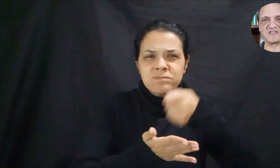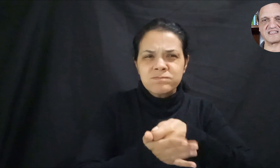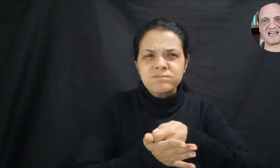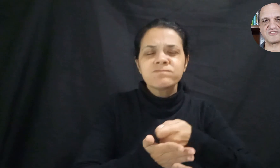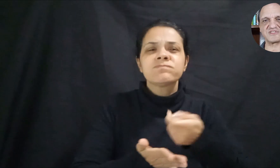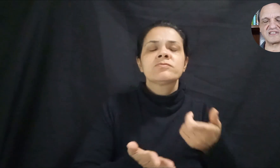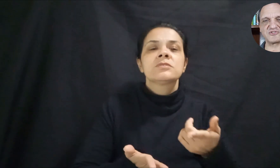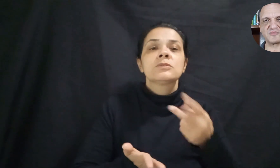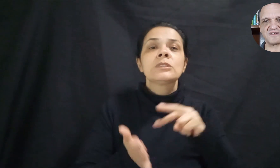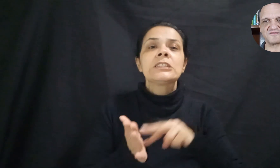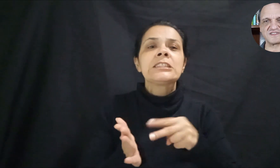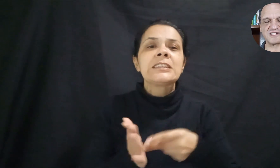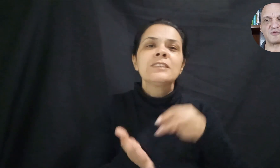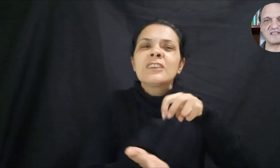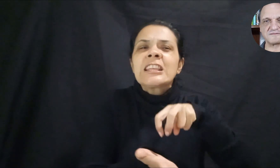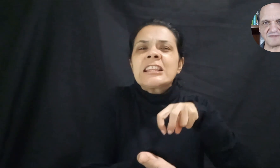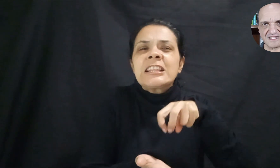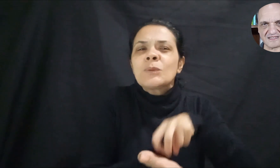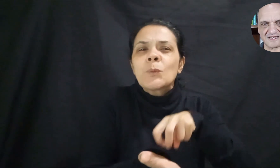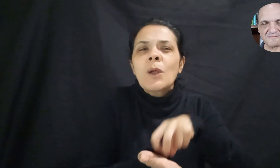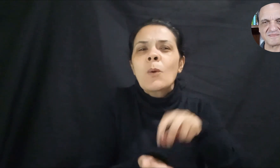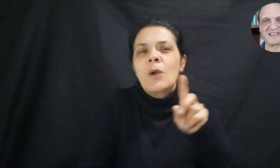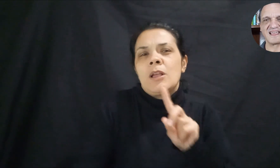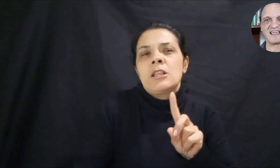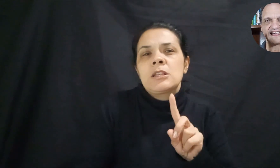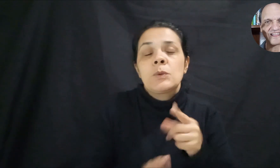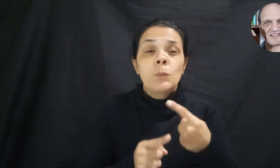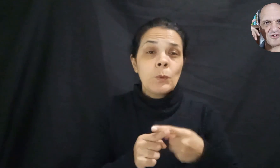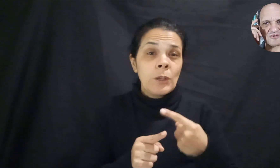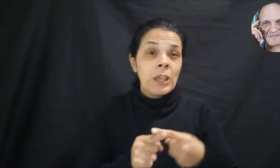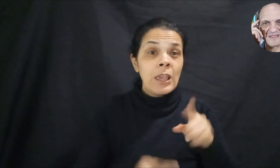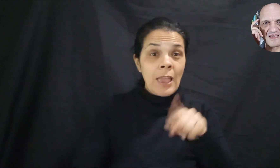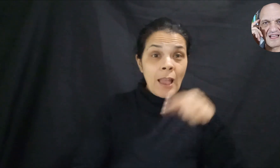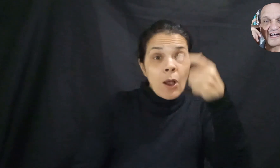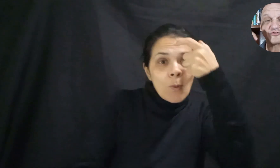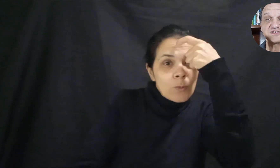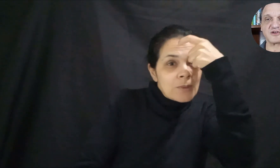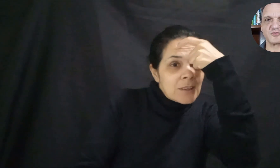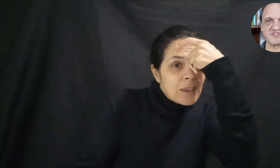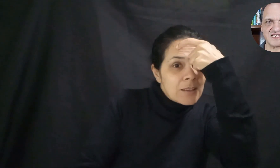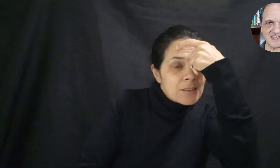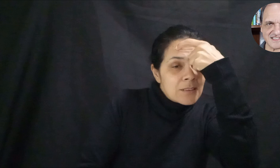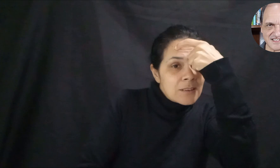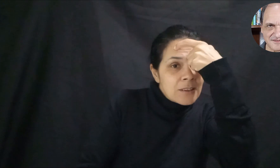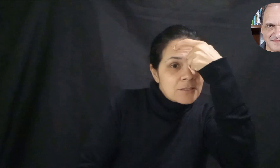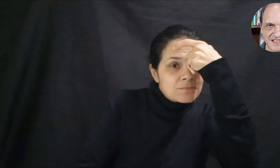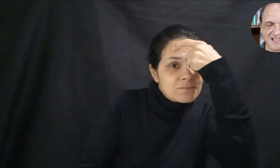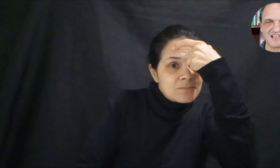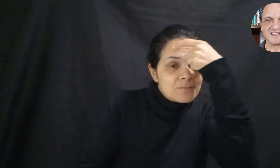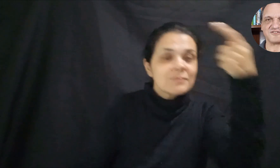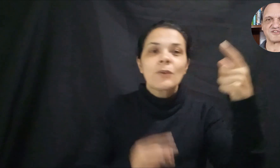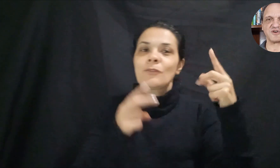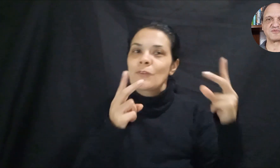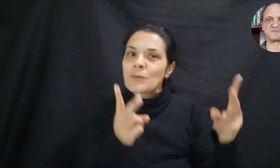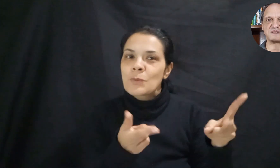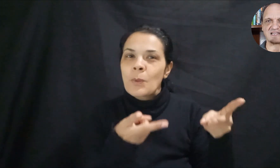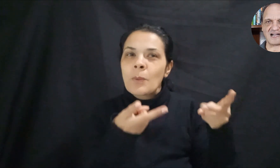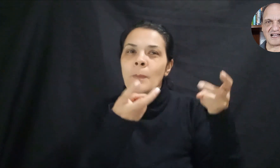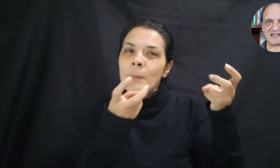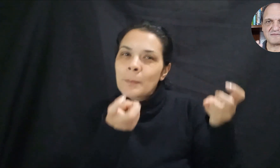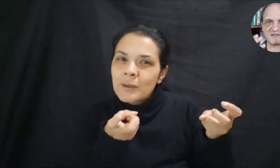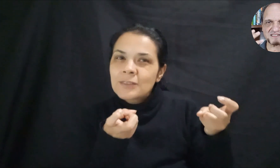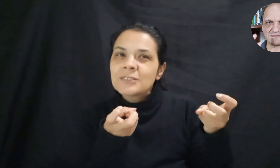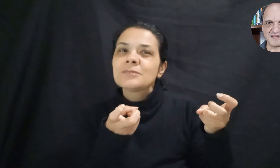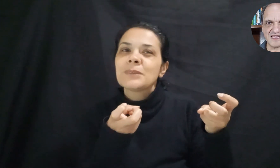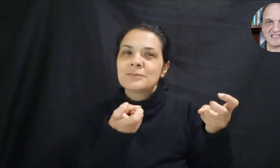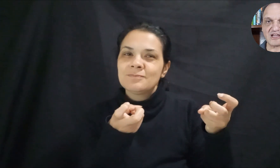esse condenados dentro de uma visão espírita? É aqui, ó, a nossa consciência. Nós vamos